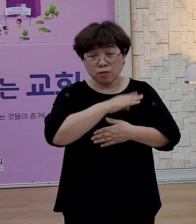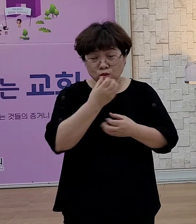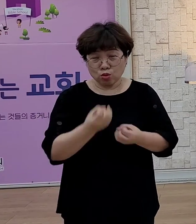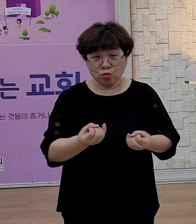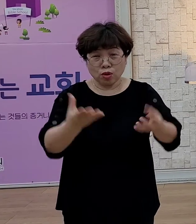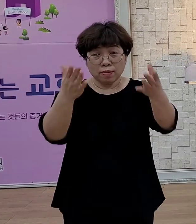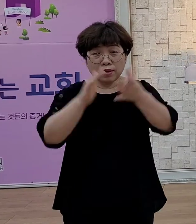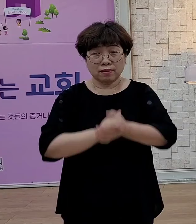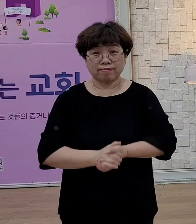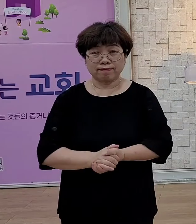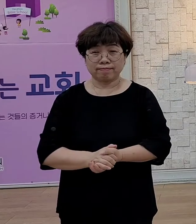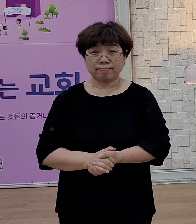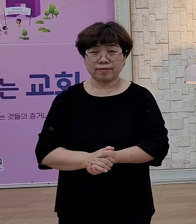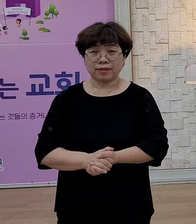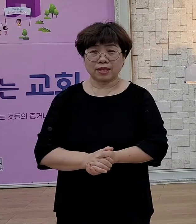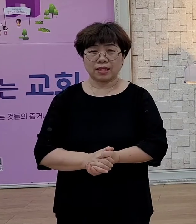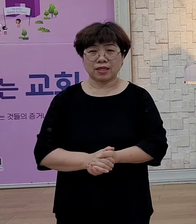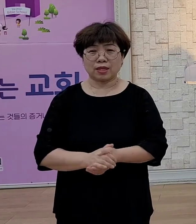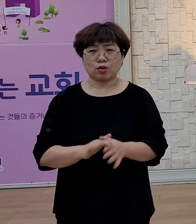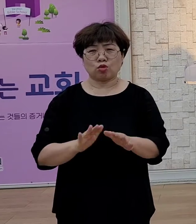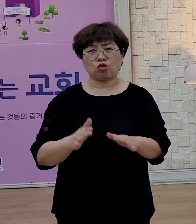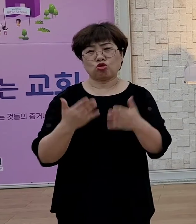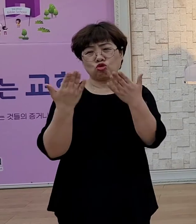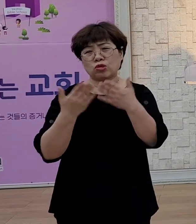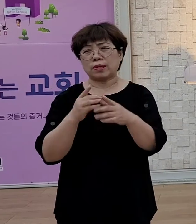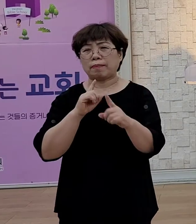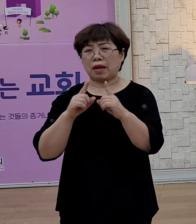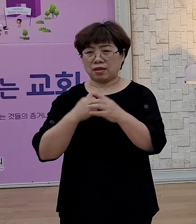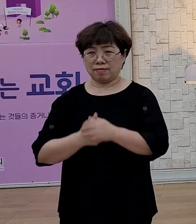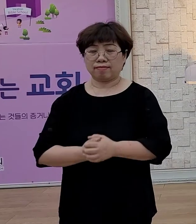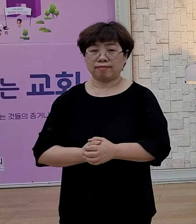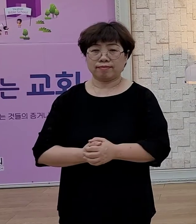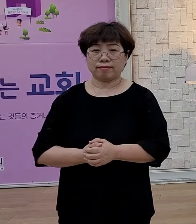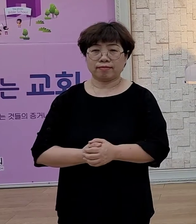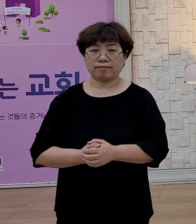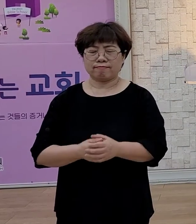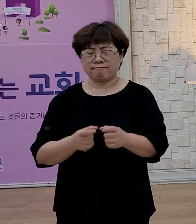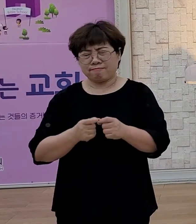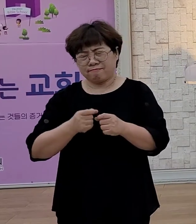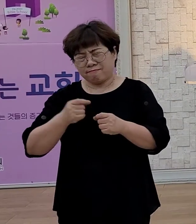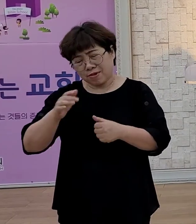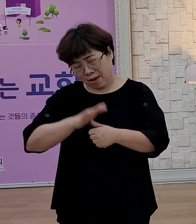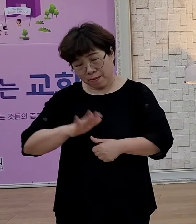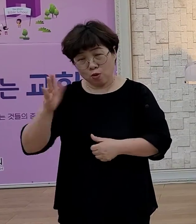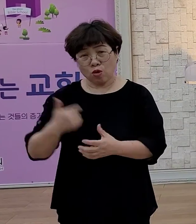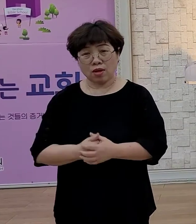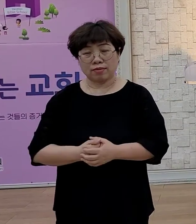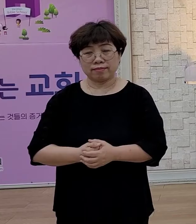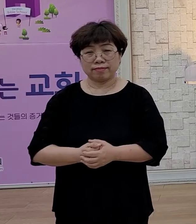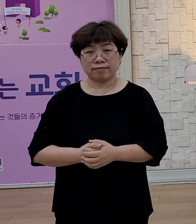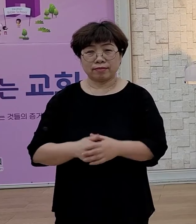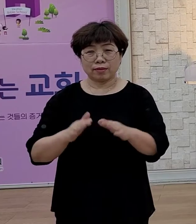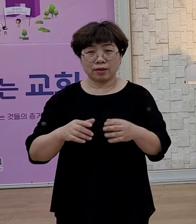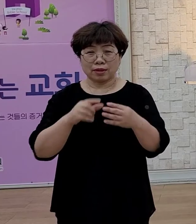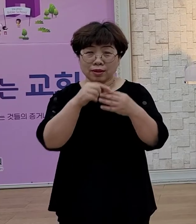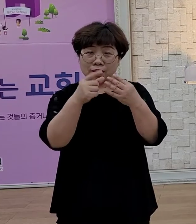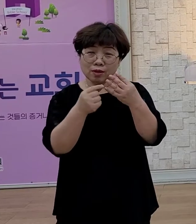축복합니다. 이게 오늘 우리에게 주신 메시지. 참아야 돼. 여러분 이제 또 이번